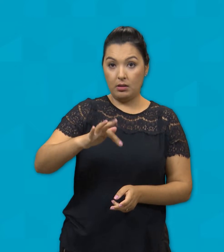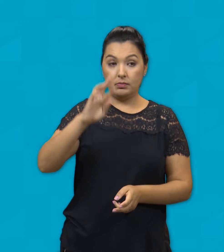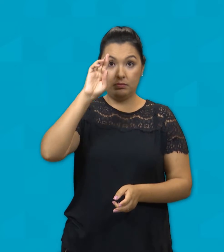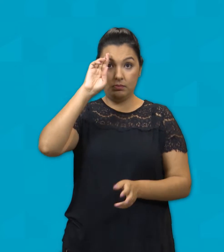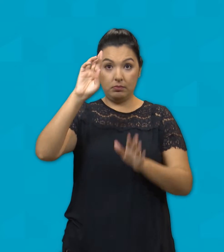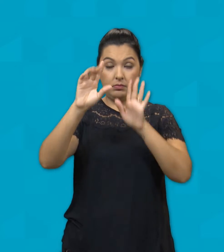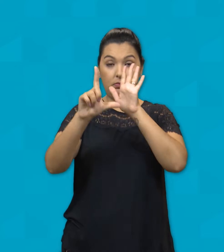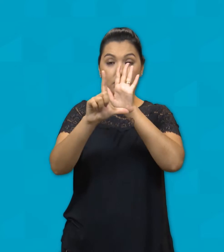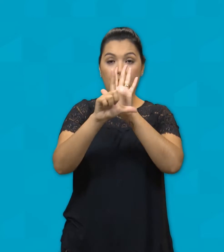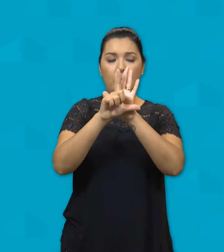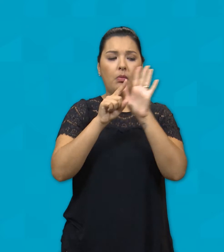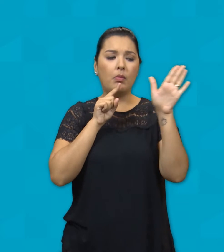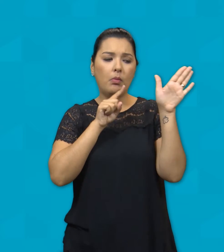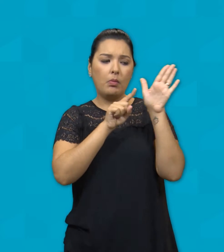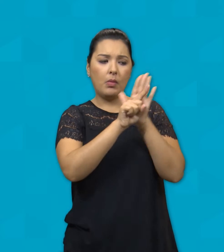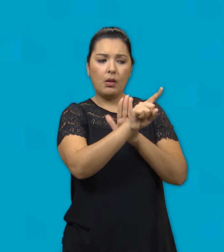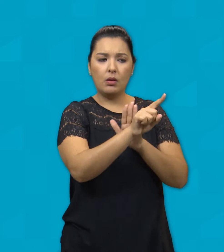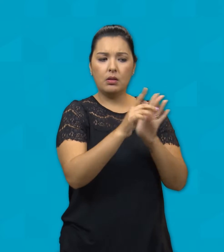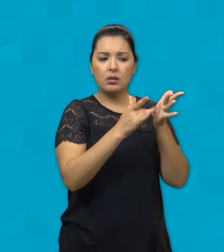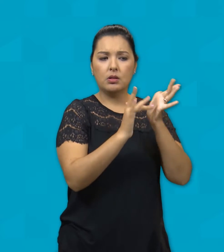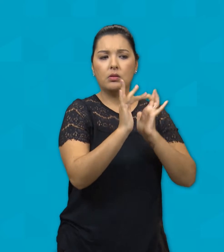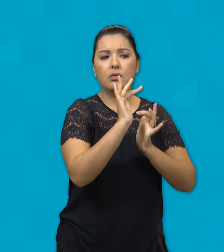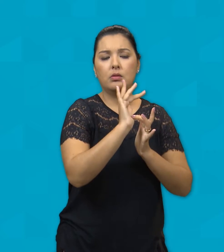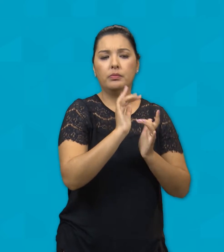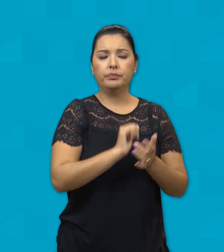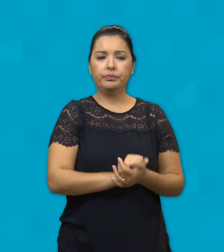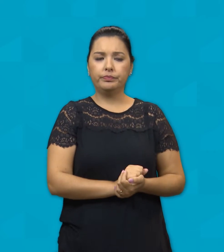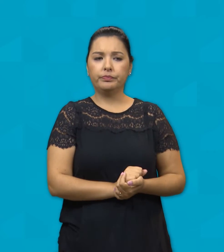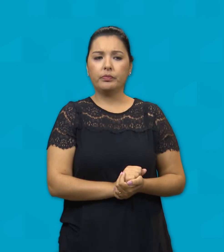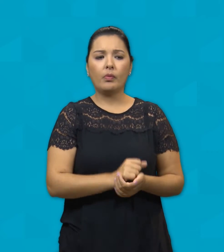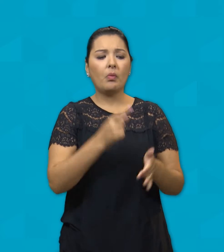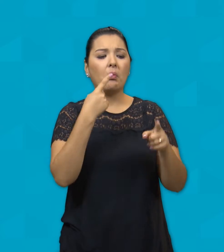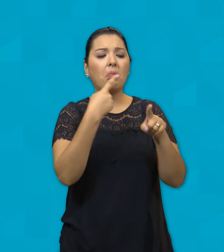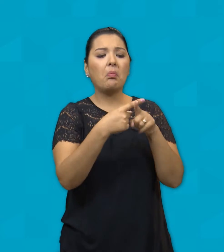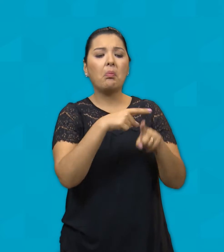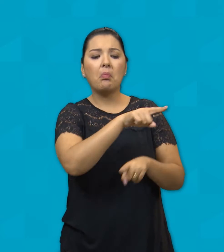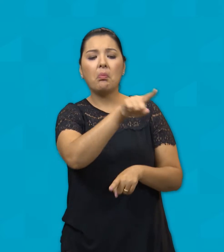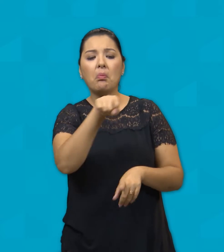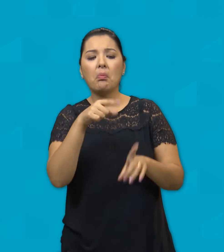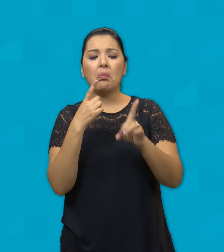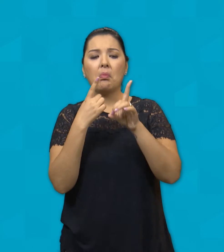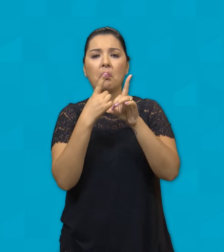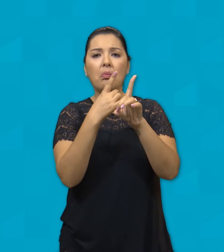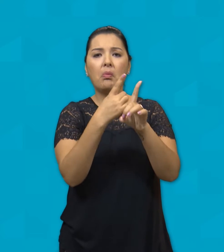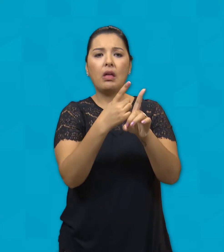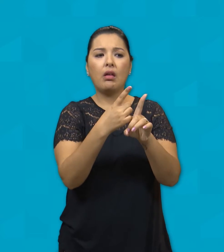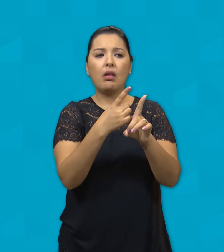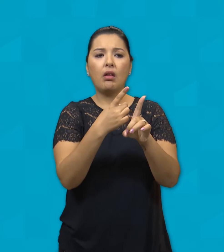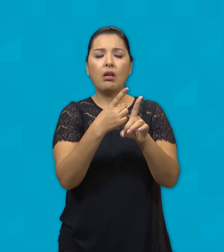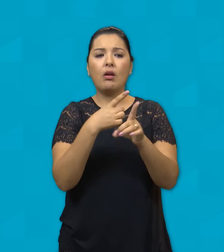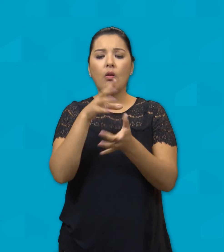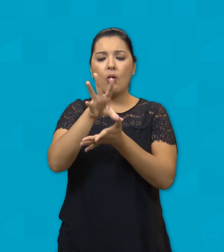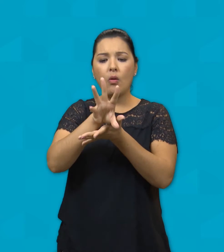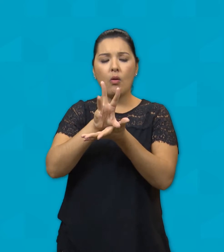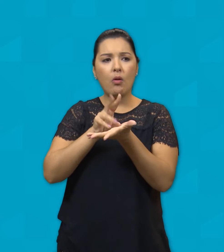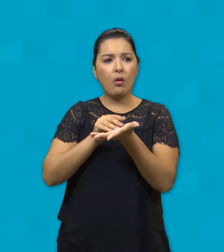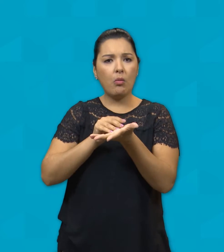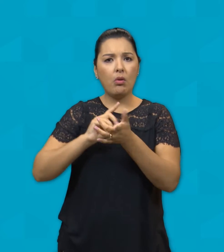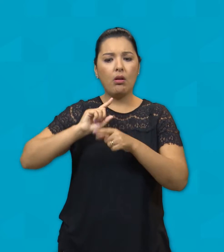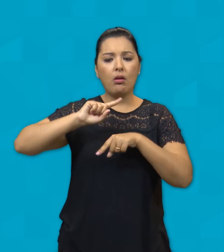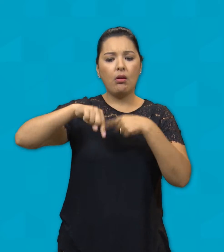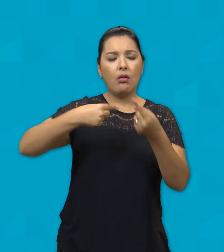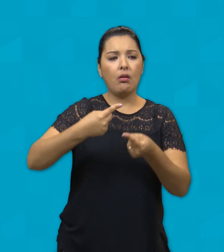da lei perguntaram então a Jesus: por que os teus discípulos não seguem a tradição dos